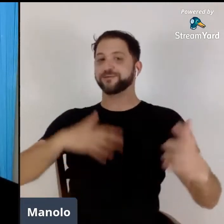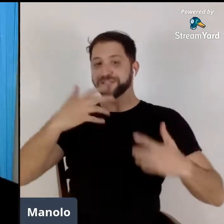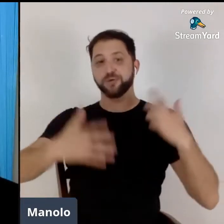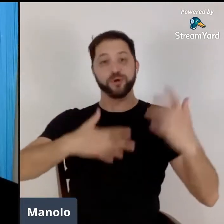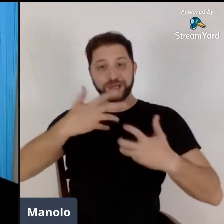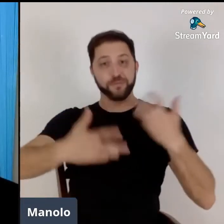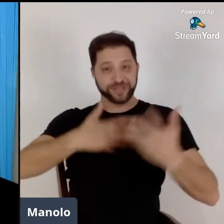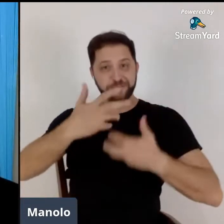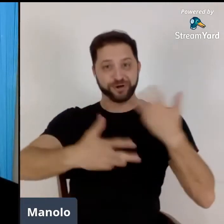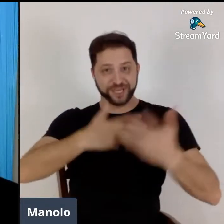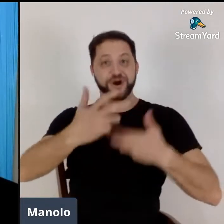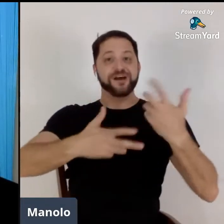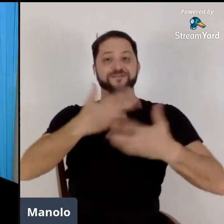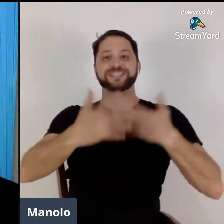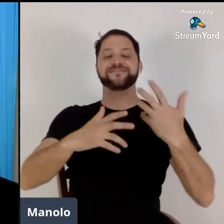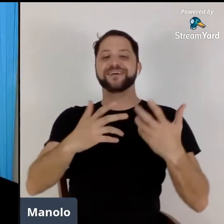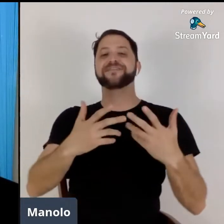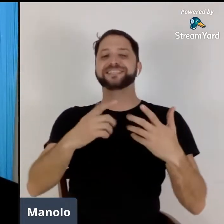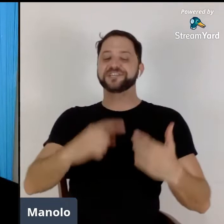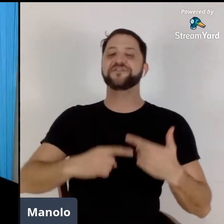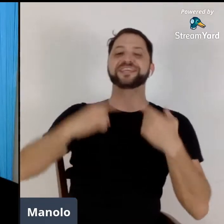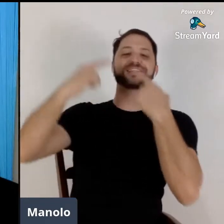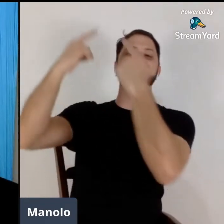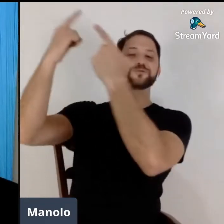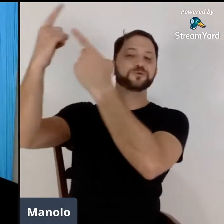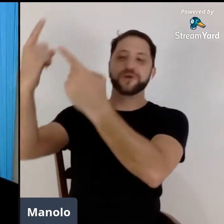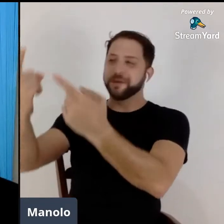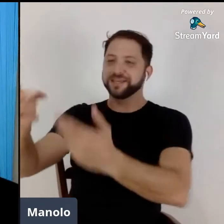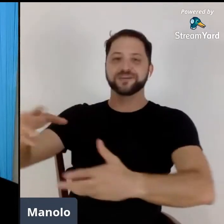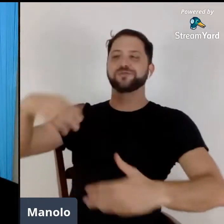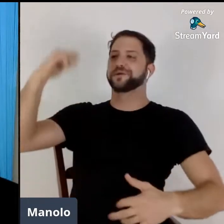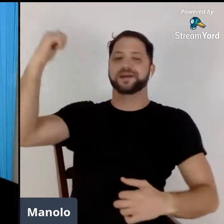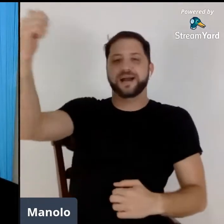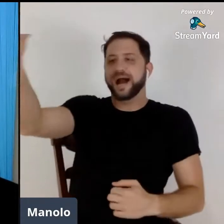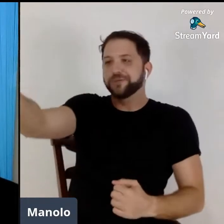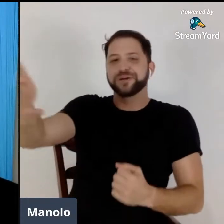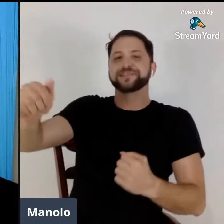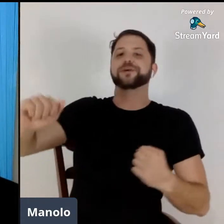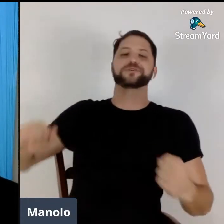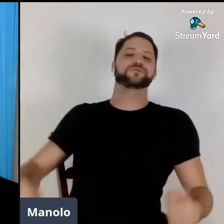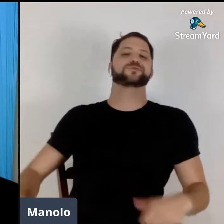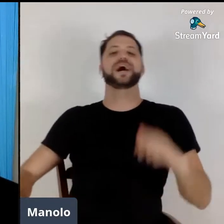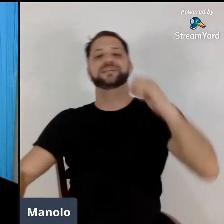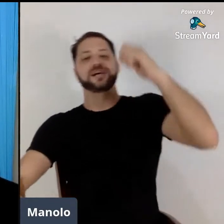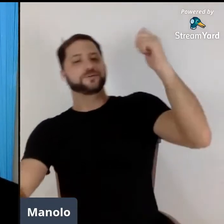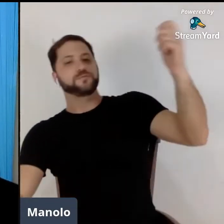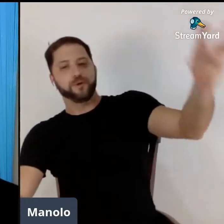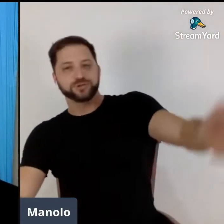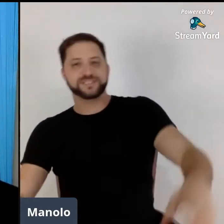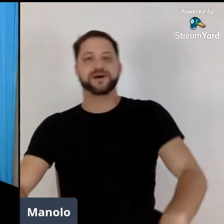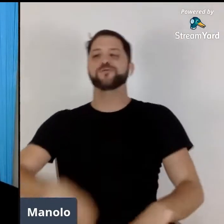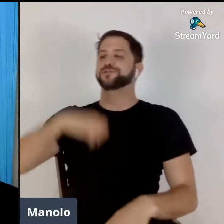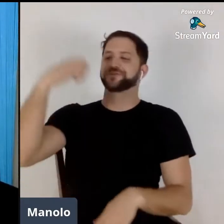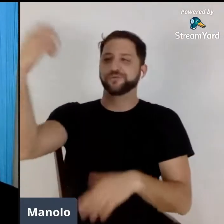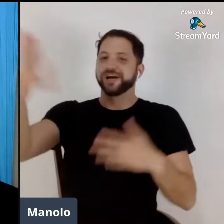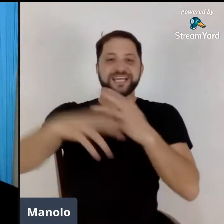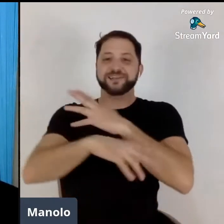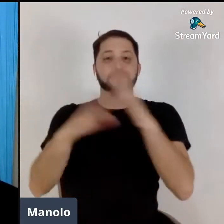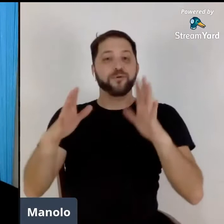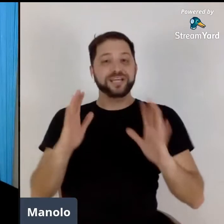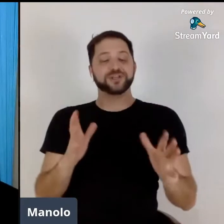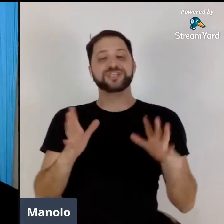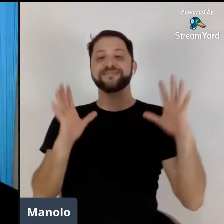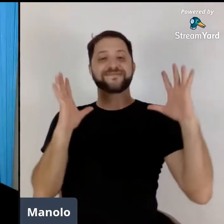um sinal amanhã, um sinal um pouquinho, pouquinho, pouquinho, você vai fazer diferença na vida do surdo amanhã no mercado, que ele está com uma dificuldade, num posto de saúde.